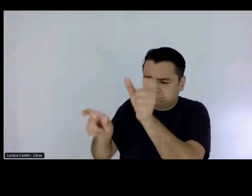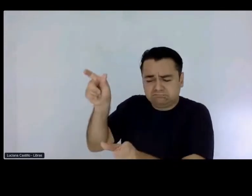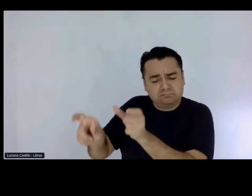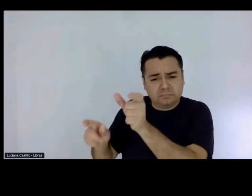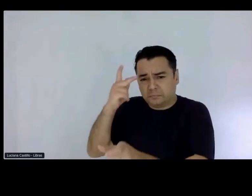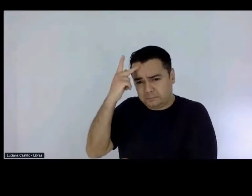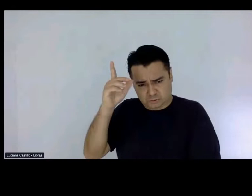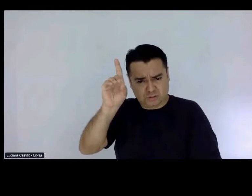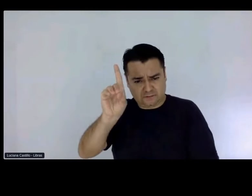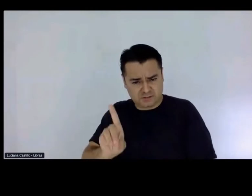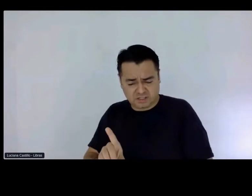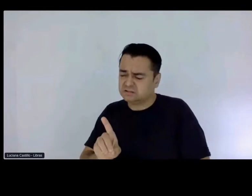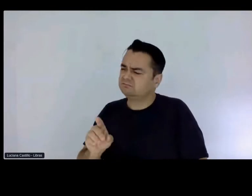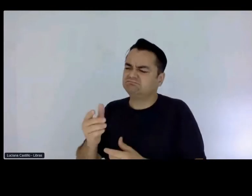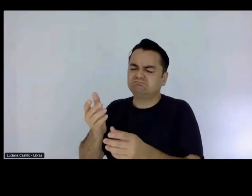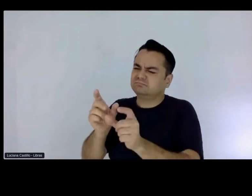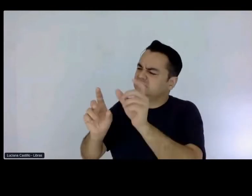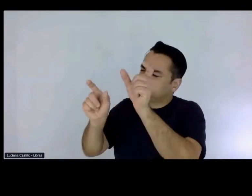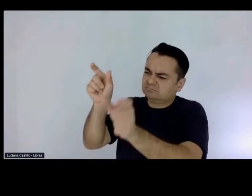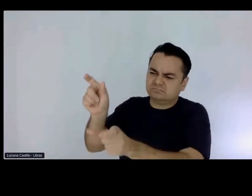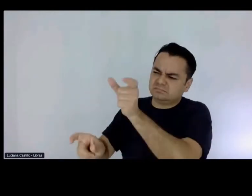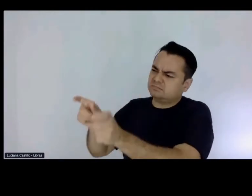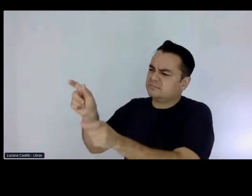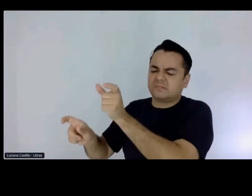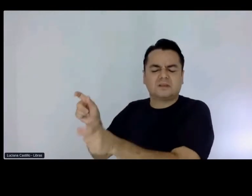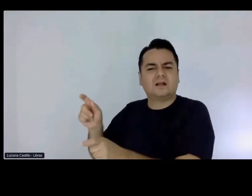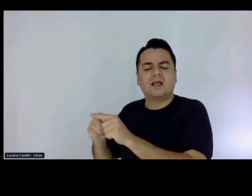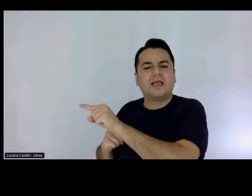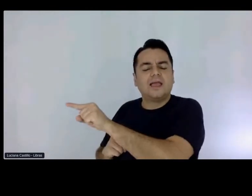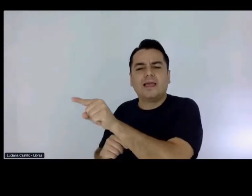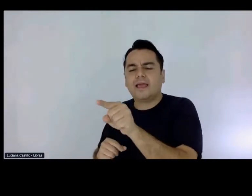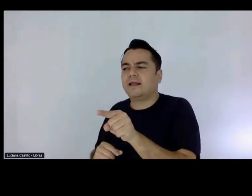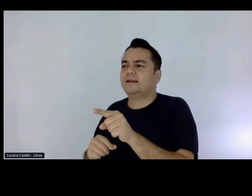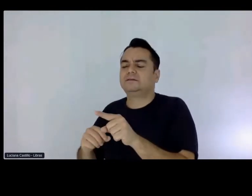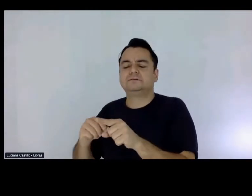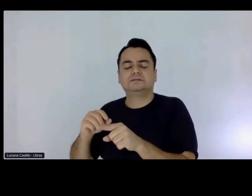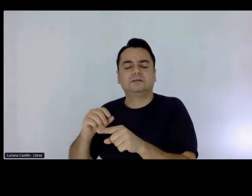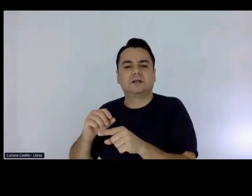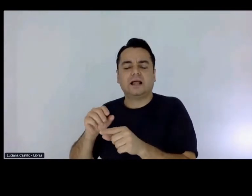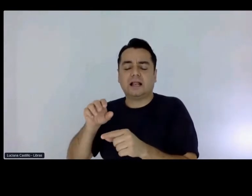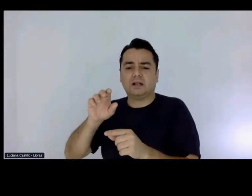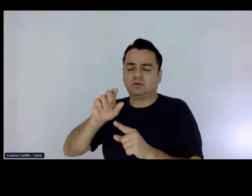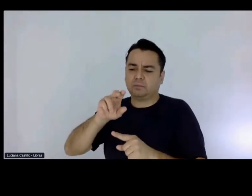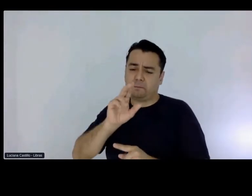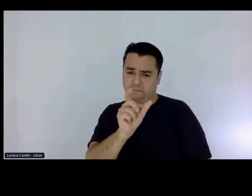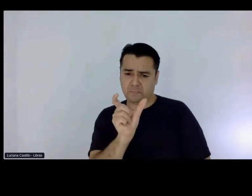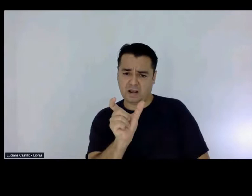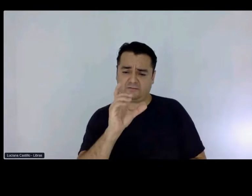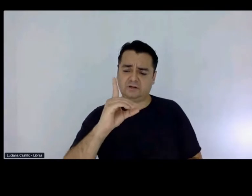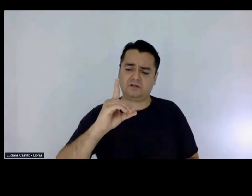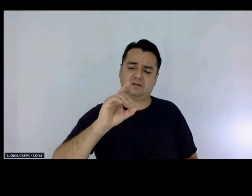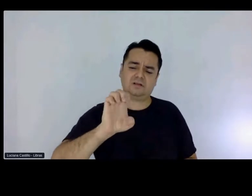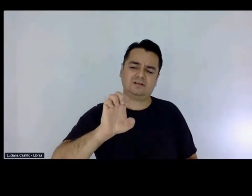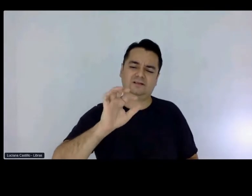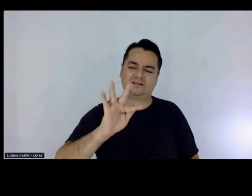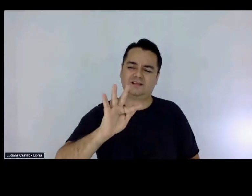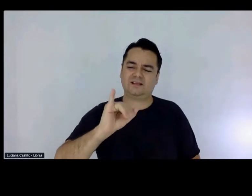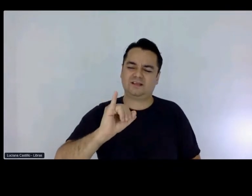dela, que são chamadas legalmente de deficiência, elas são pessoas,